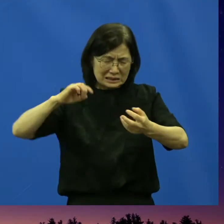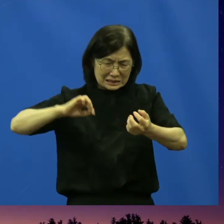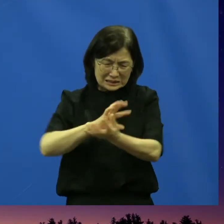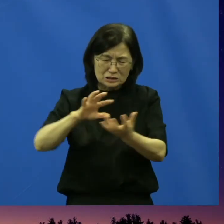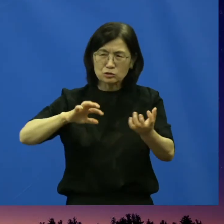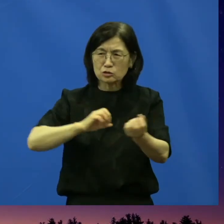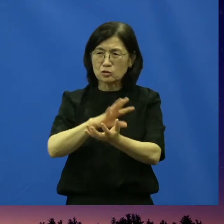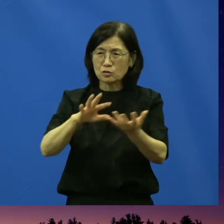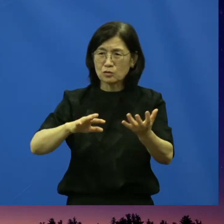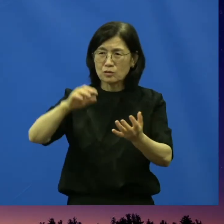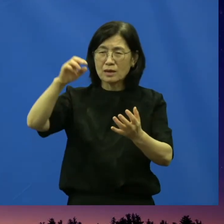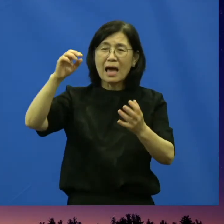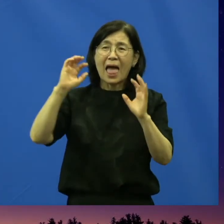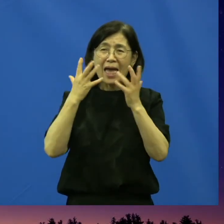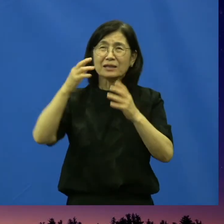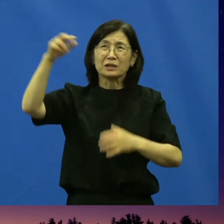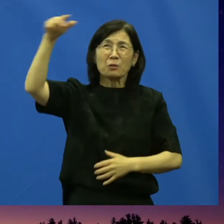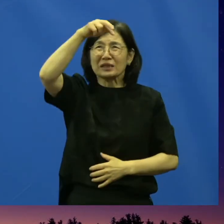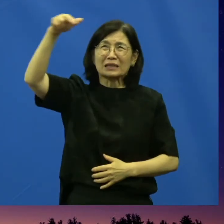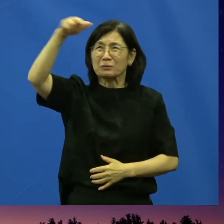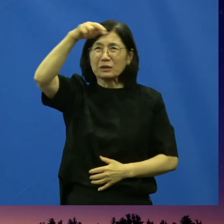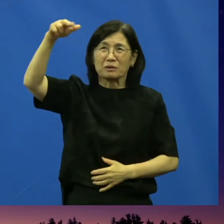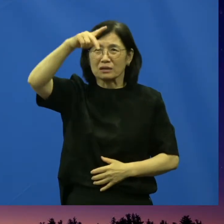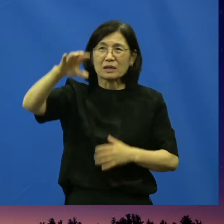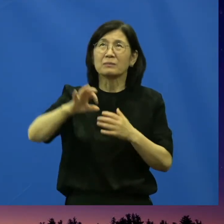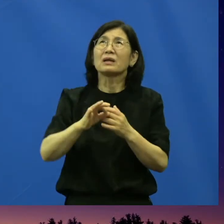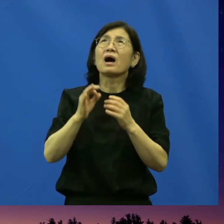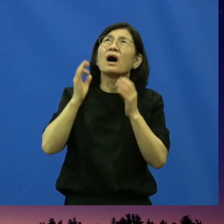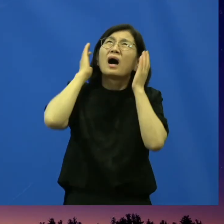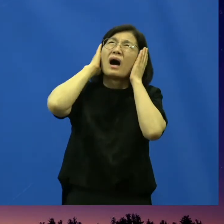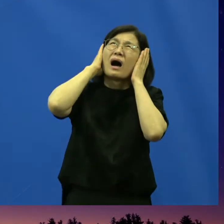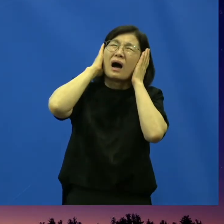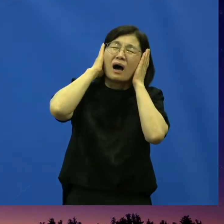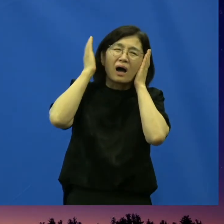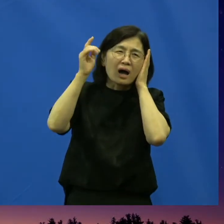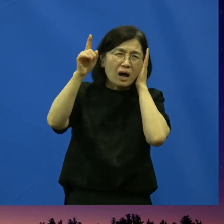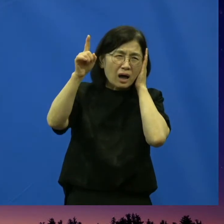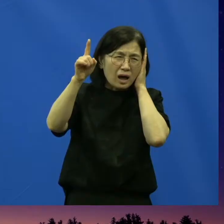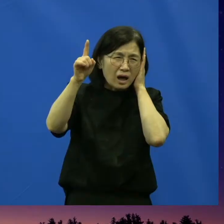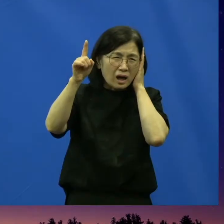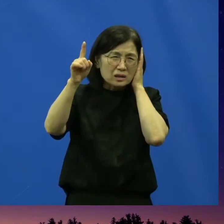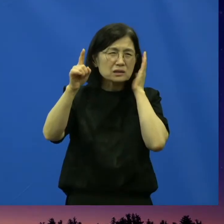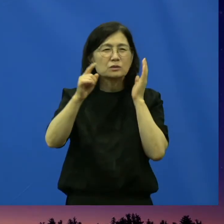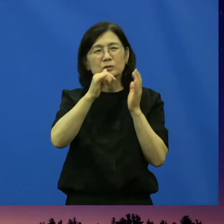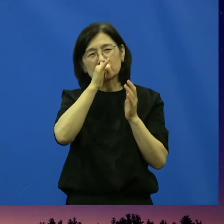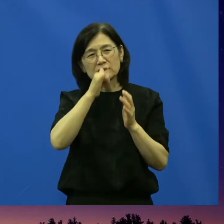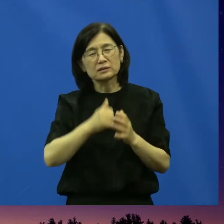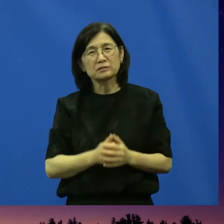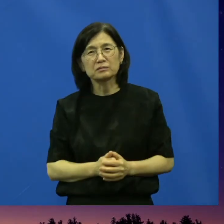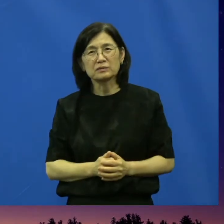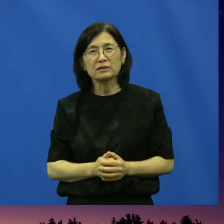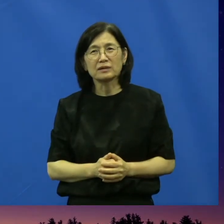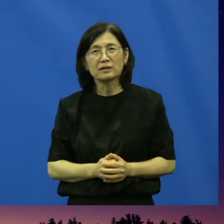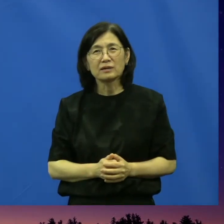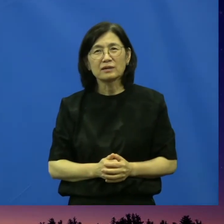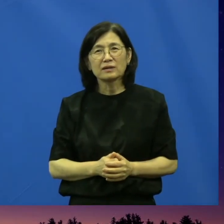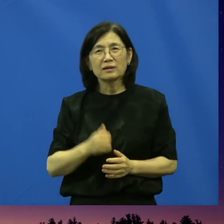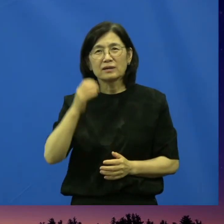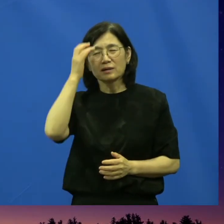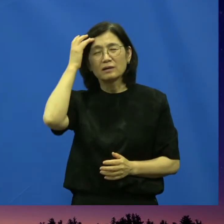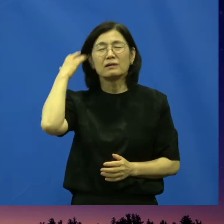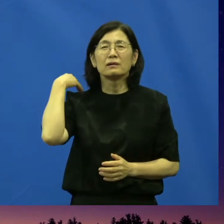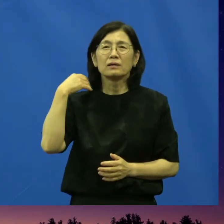위에서 막 왔다 갔다 하고 따닥따닥 하고 막 애들이 막 뛰고 뭐가 쿵쿵쿵쿵 하면 난 괜찮다 그런